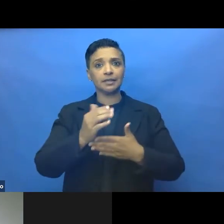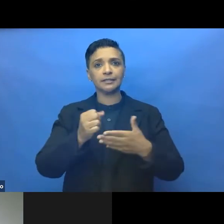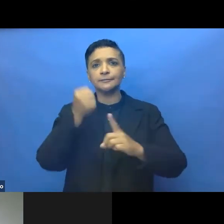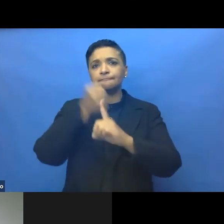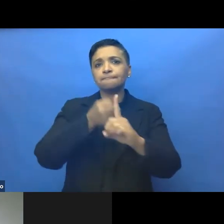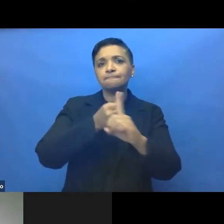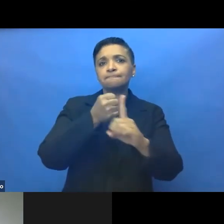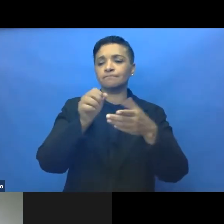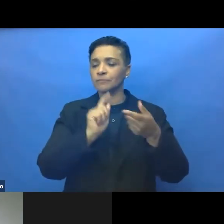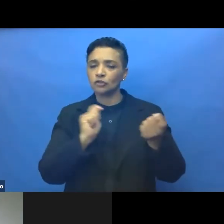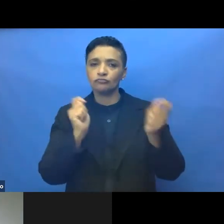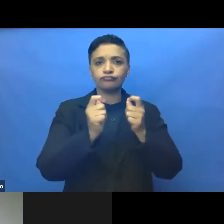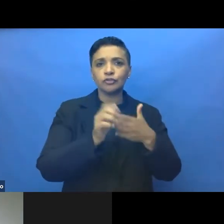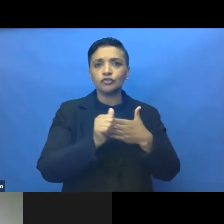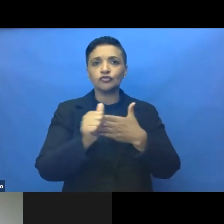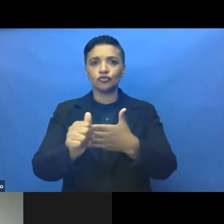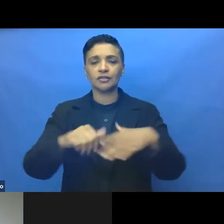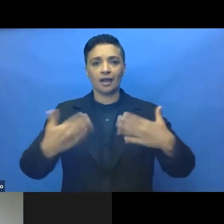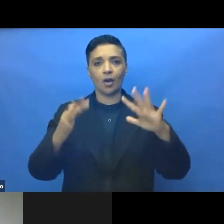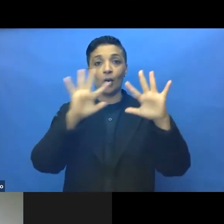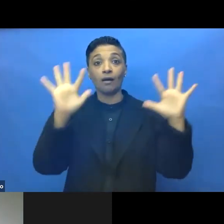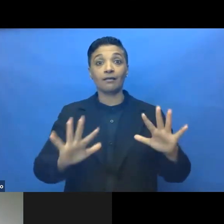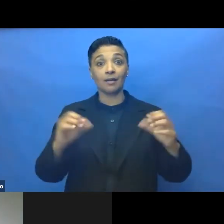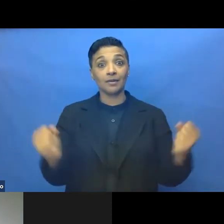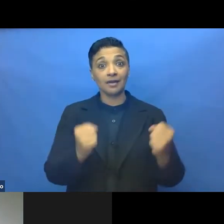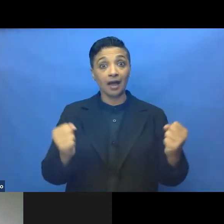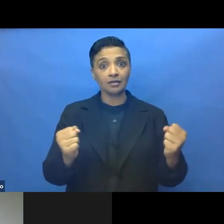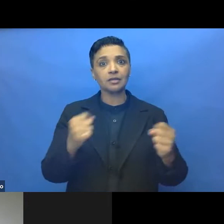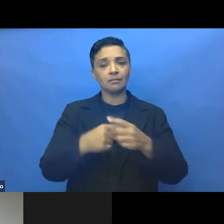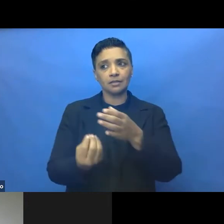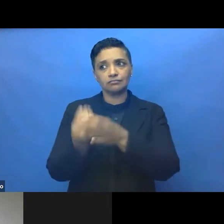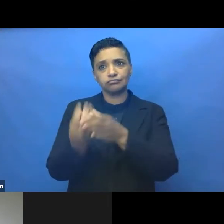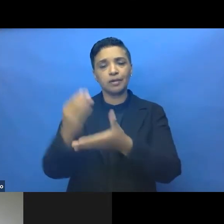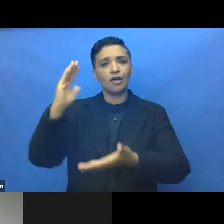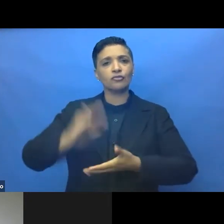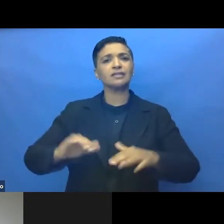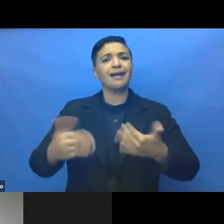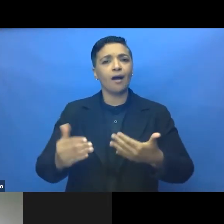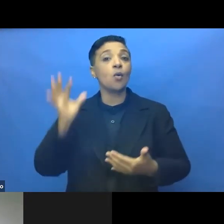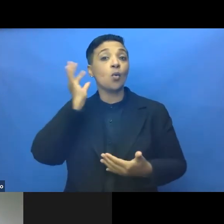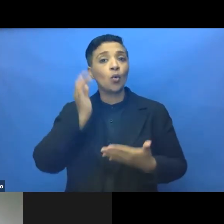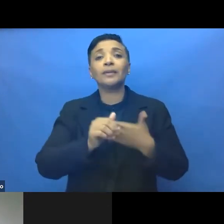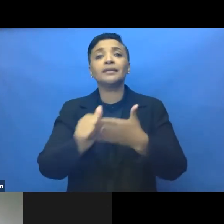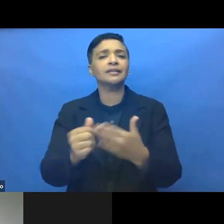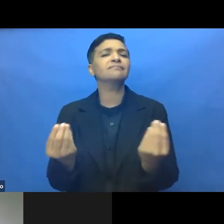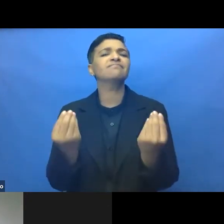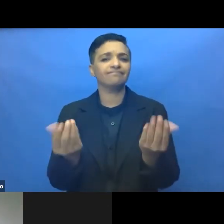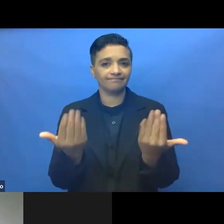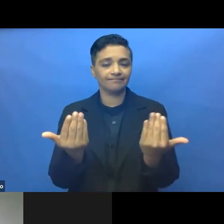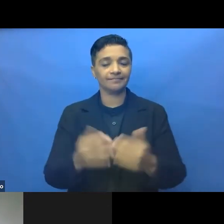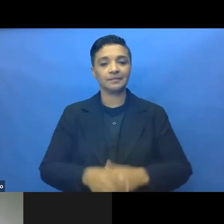Maria, peuvent les femmes handicapées peuvent mener le changement au niveau